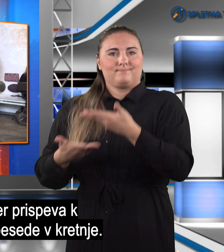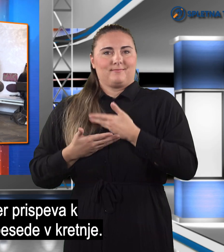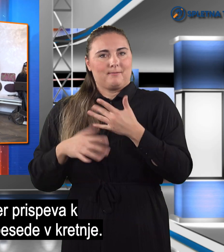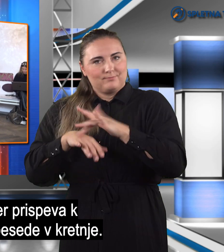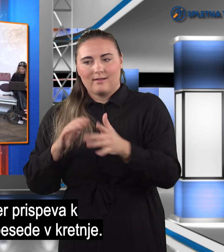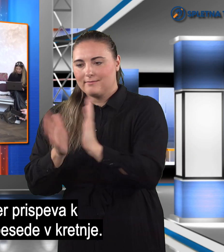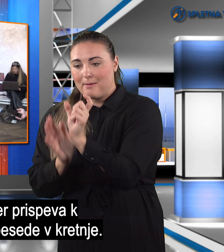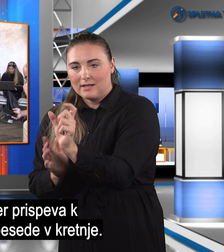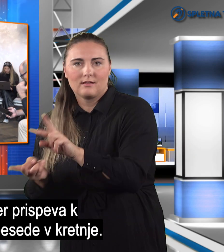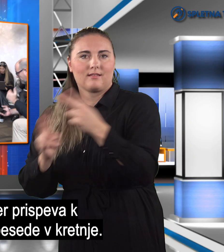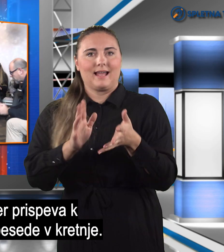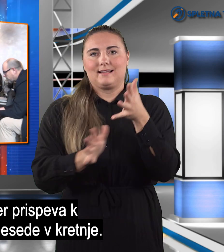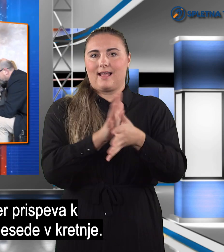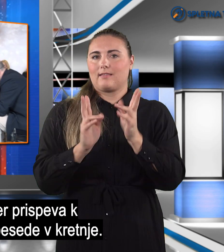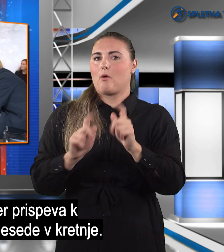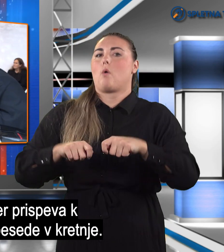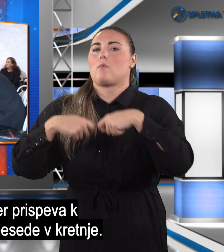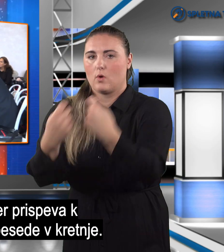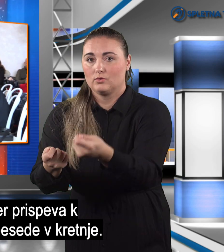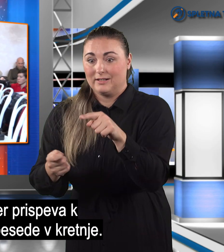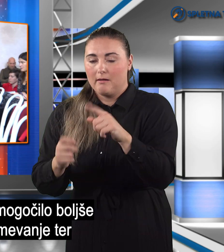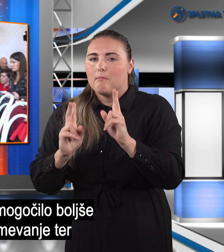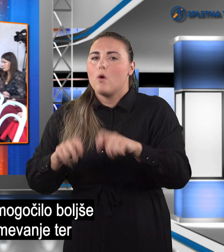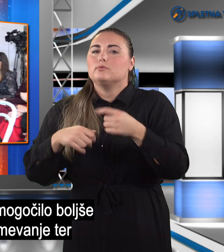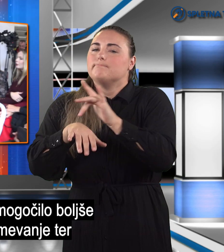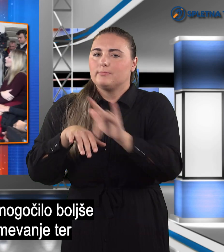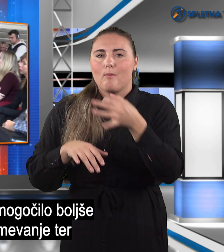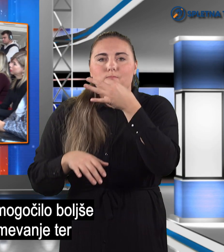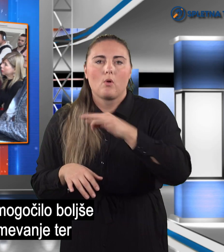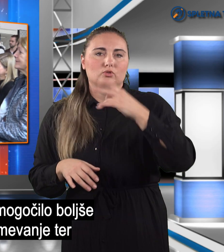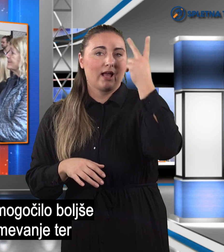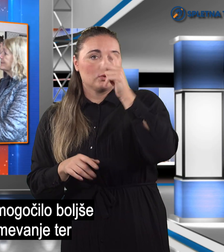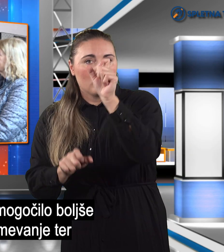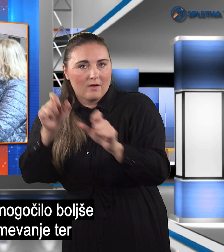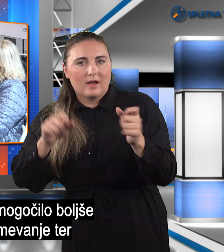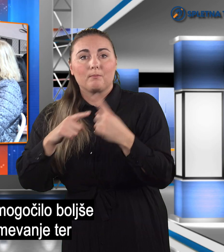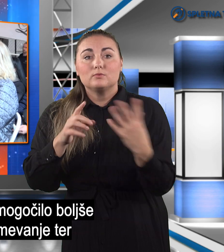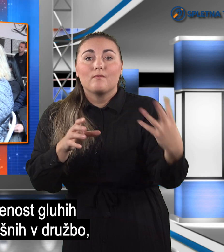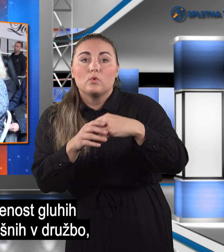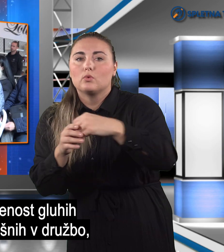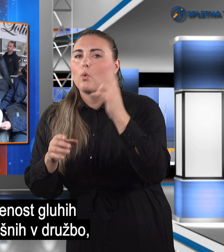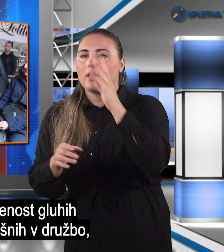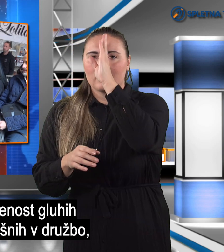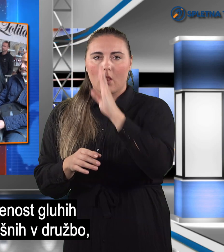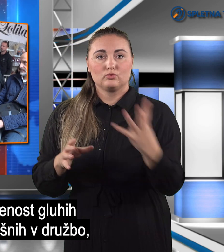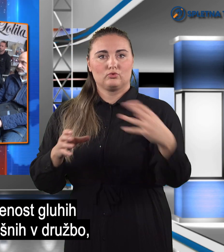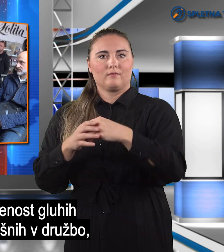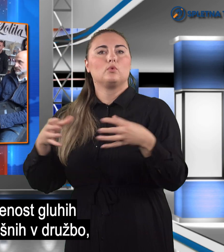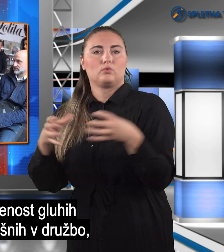besede v kretnjo. To bo omogočilo boljše razumevanje ter vključenost gluhih in naglušnih v družbo, je na novinarski konferenci